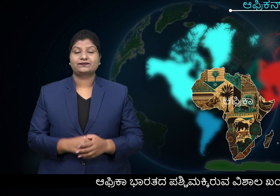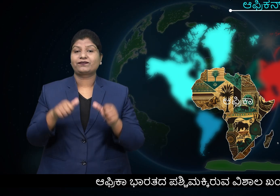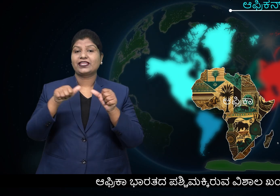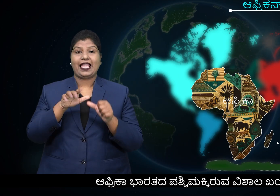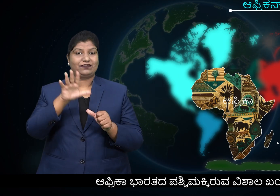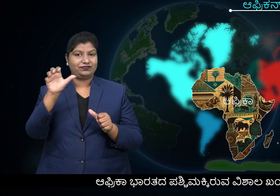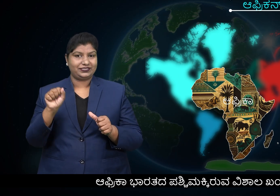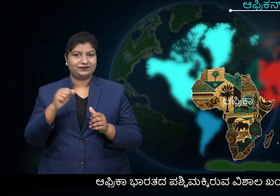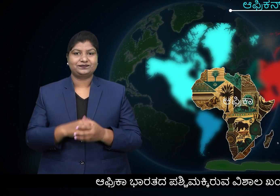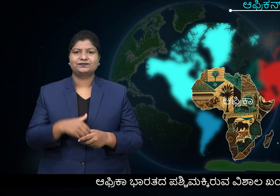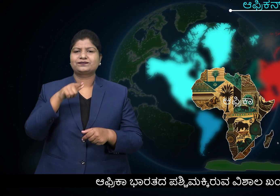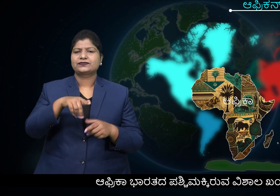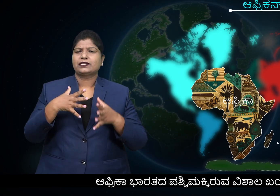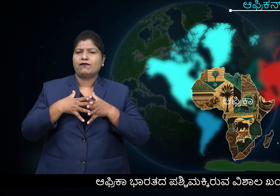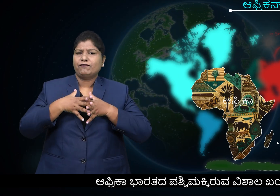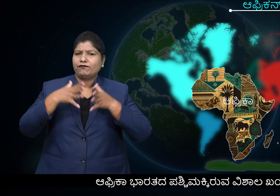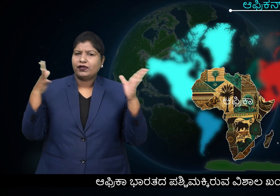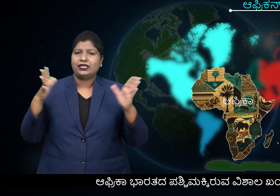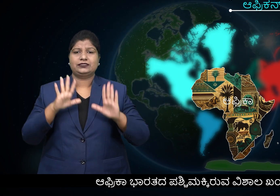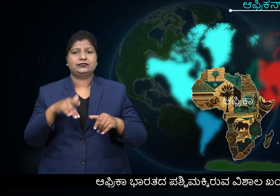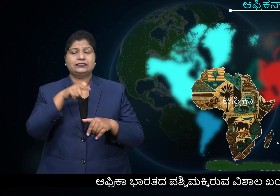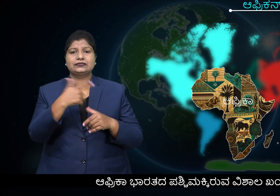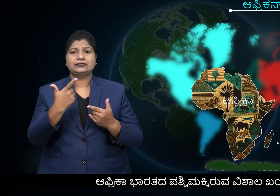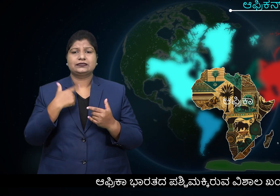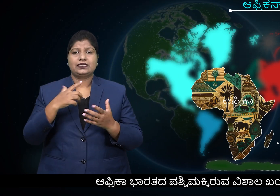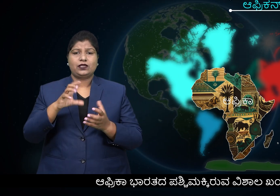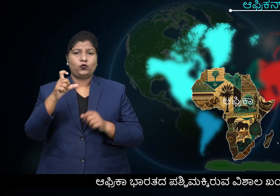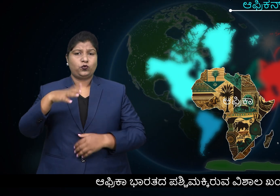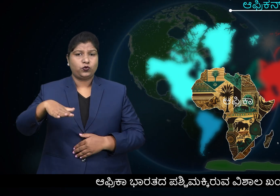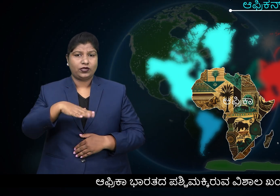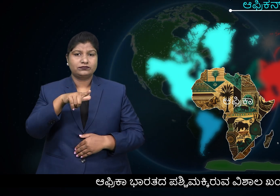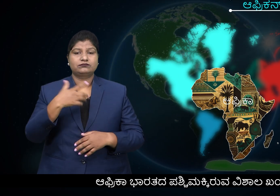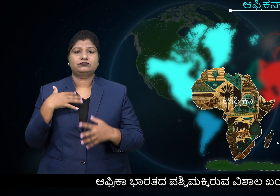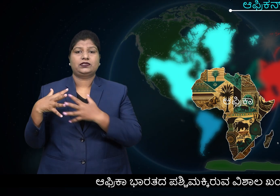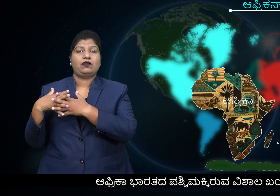ಆಫ್ರಿಕಾ ಭಾರತದ ಪಶ್ಚಿಮಕ್ಕಿರುವ ವಿಶಾಲ ಖಂಡ.